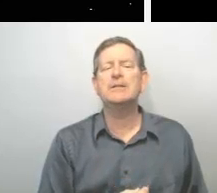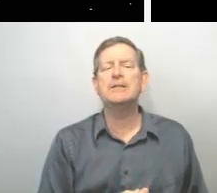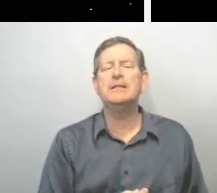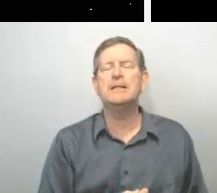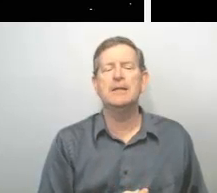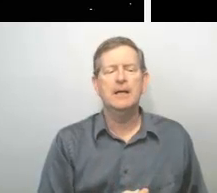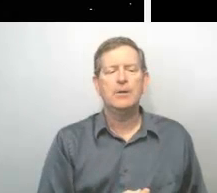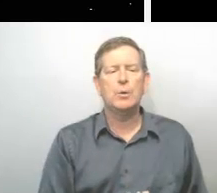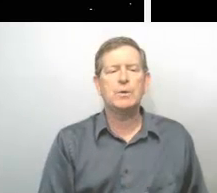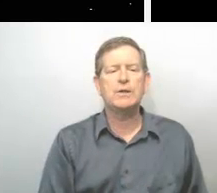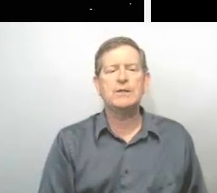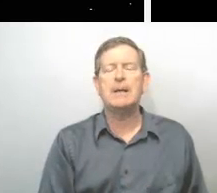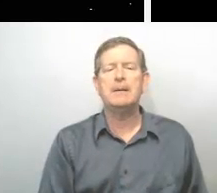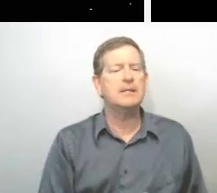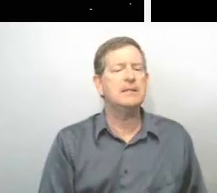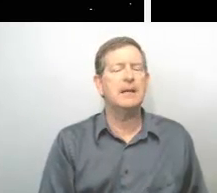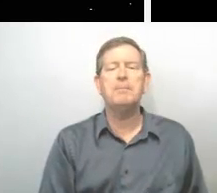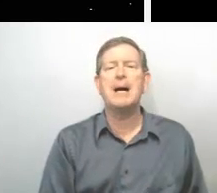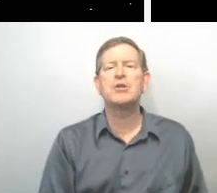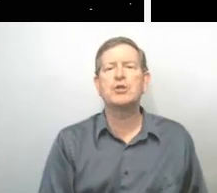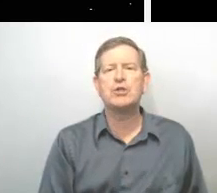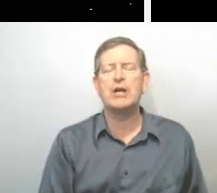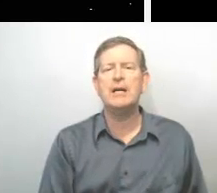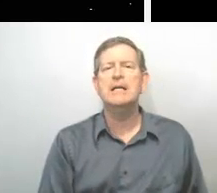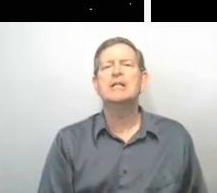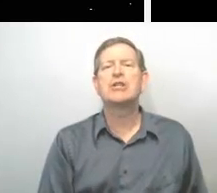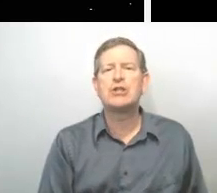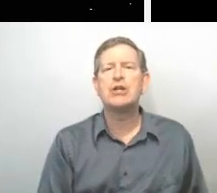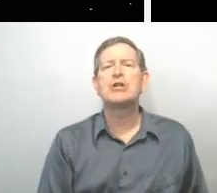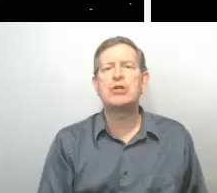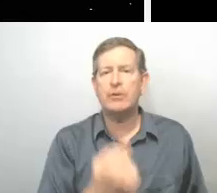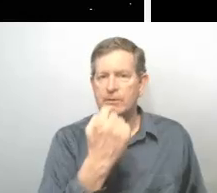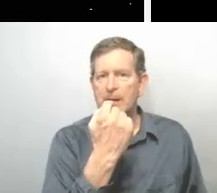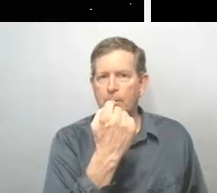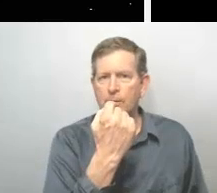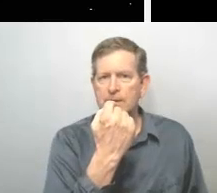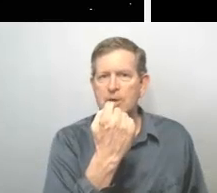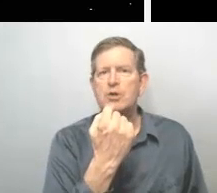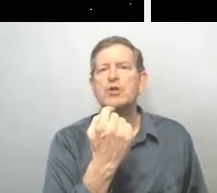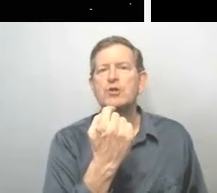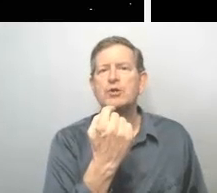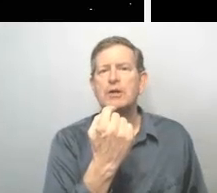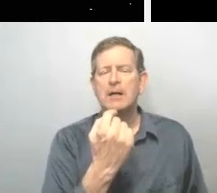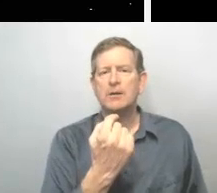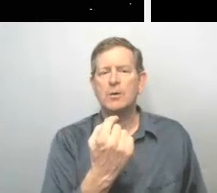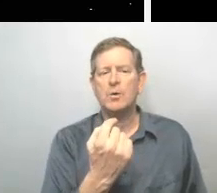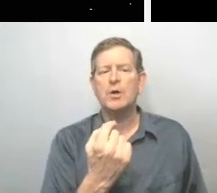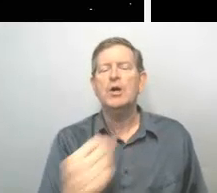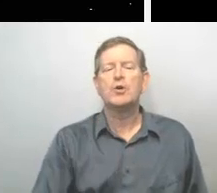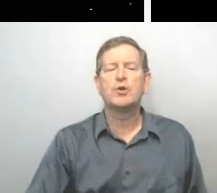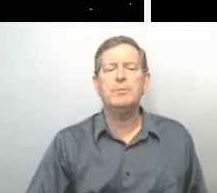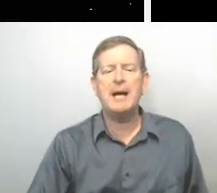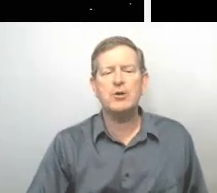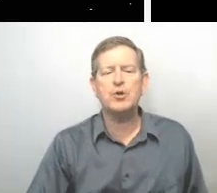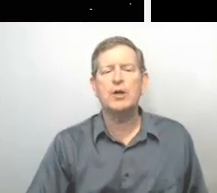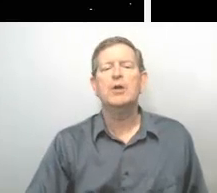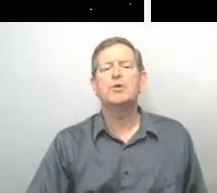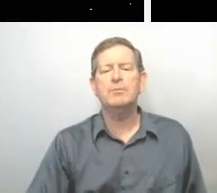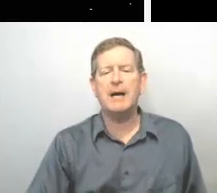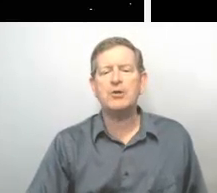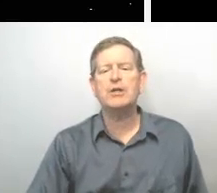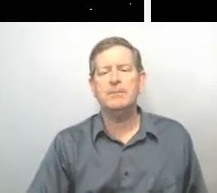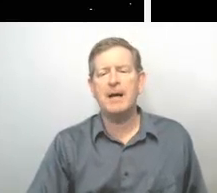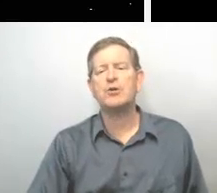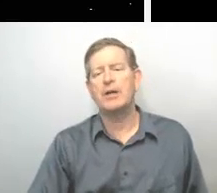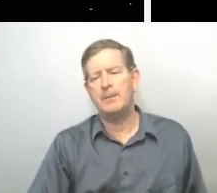dernière consonne. Donc, si c'est marcher, vous allez prononcer le ch. Donc, je marche,